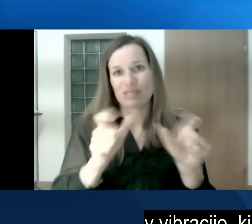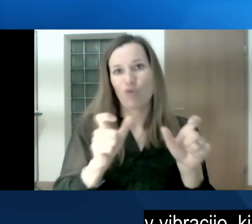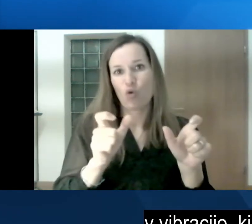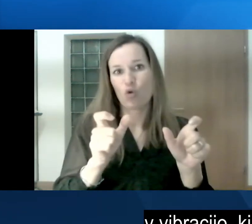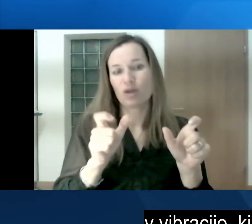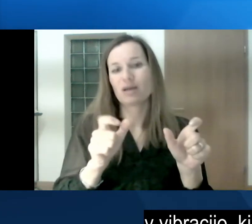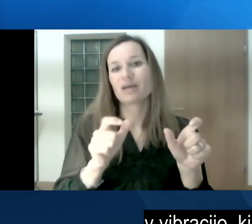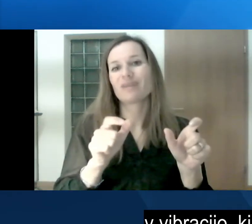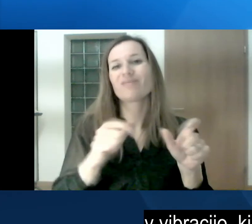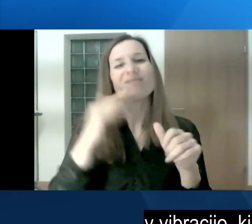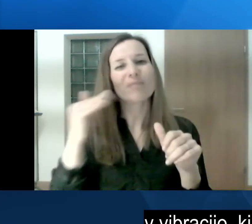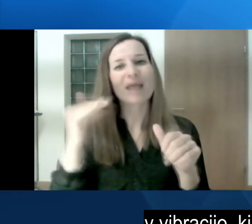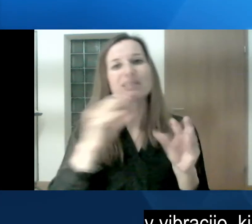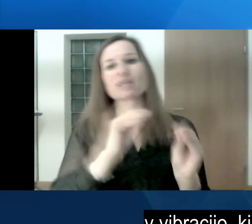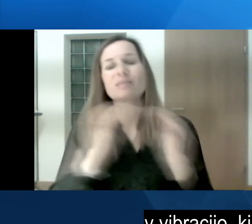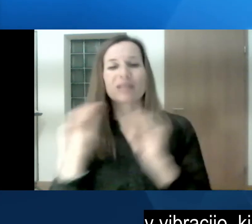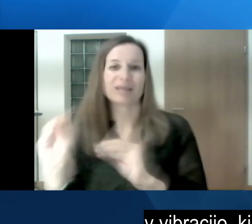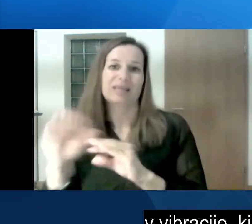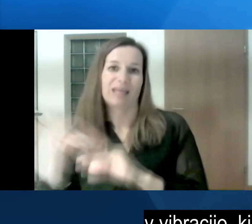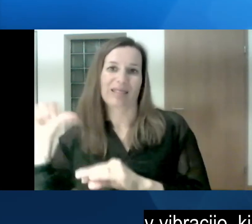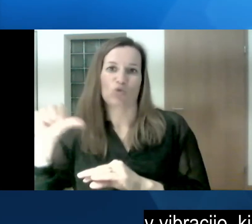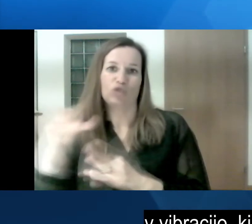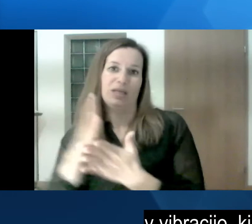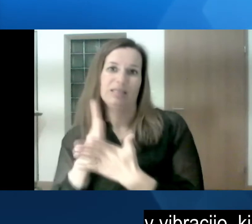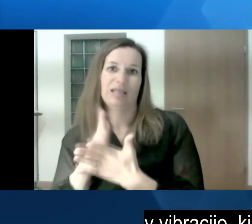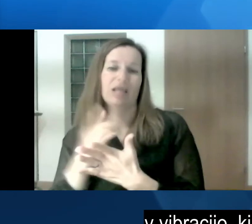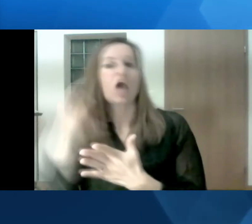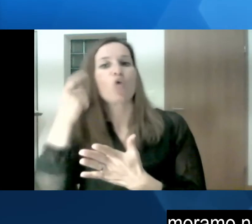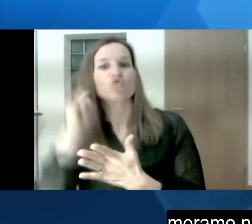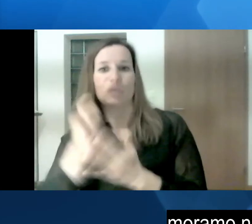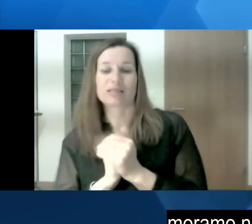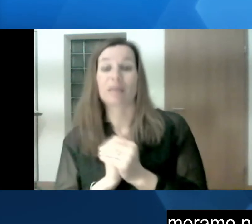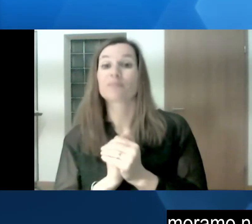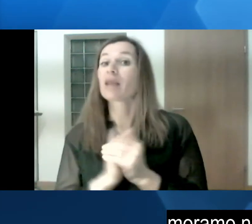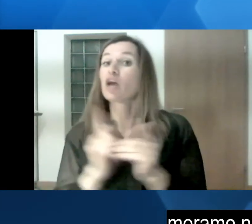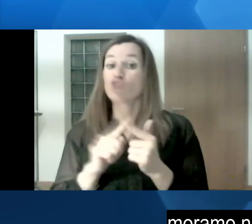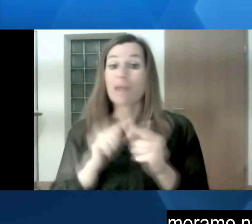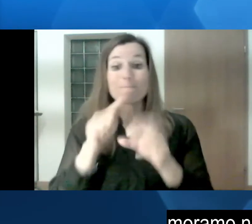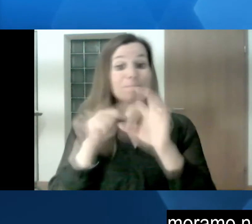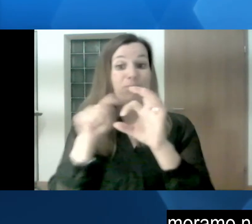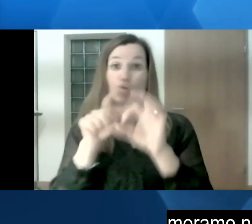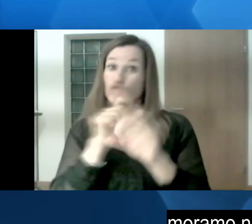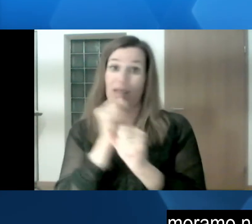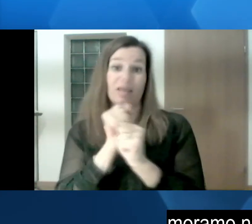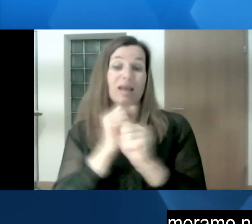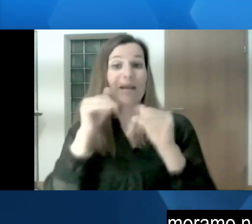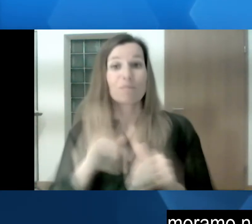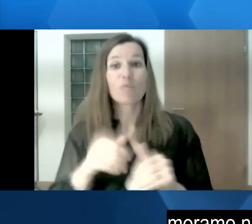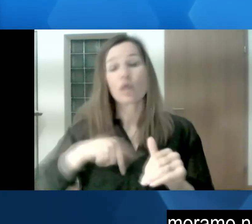na tekočino srednjega ušesa. Če polžek ne dela, moramo nadaljevati z